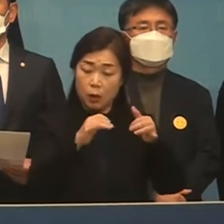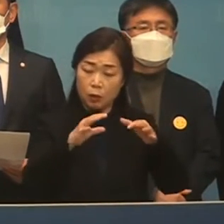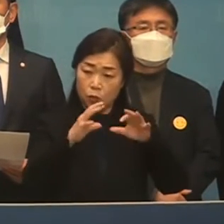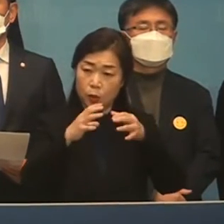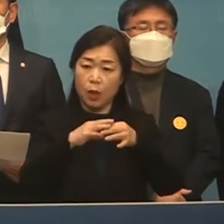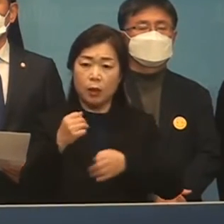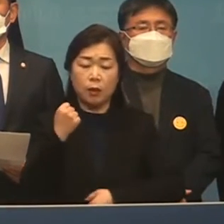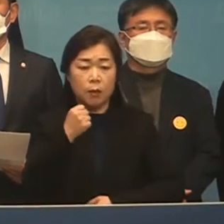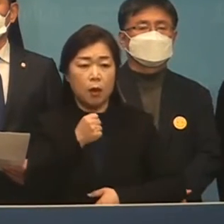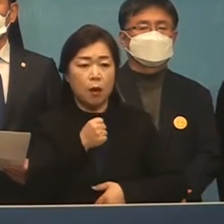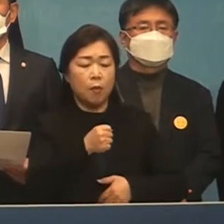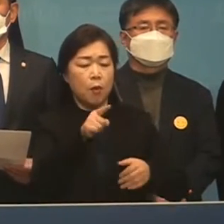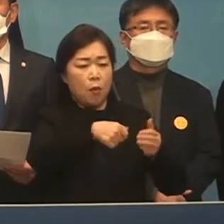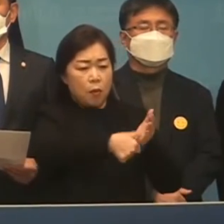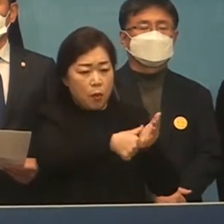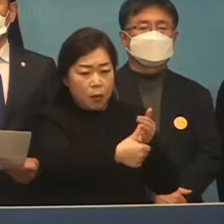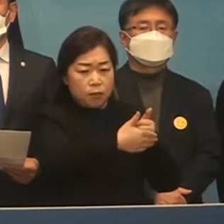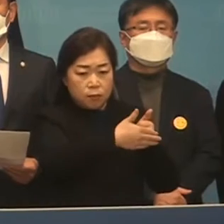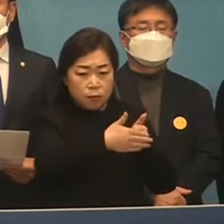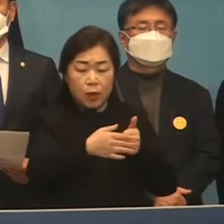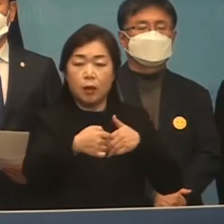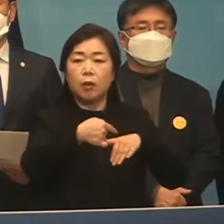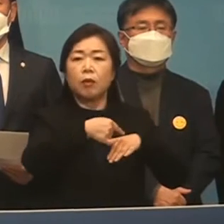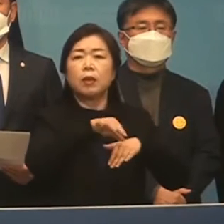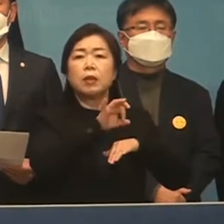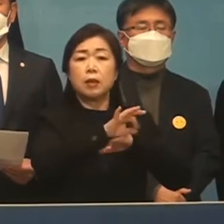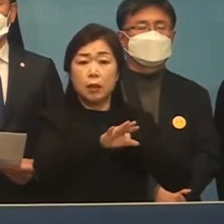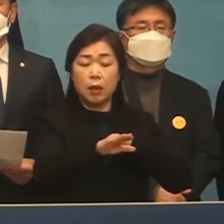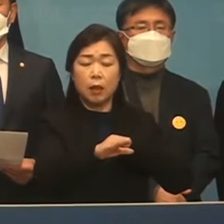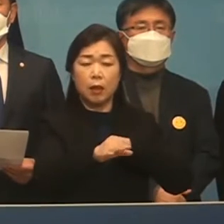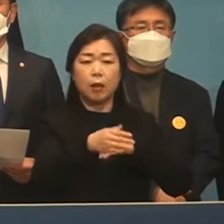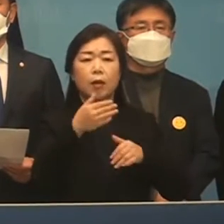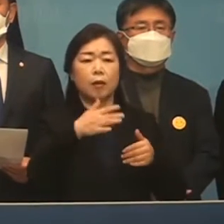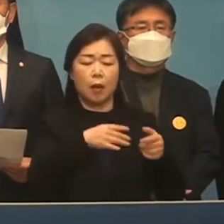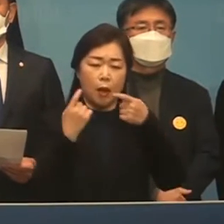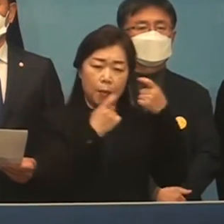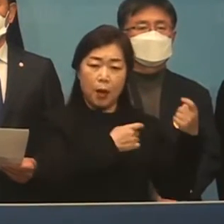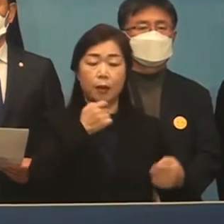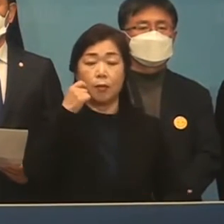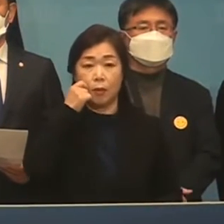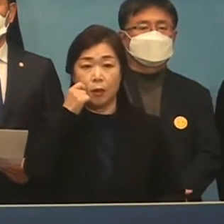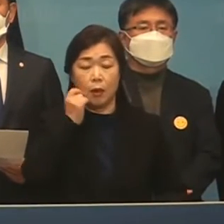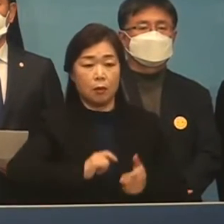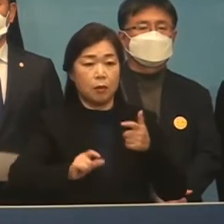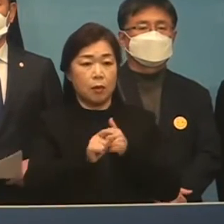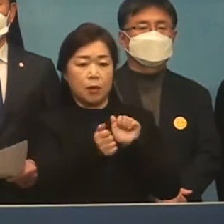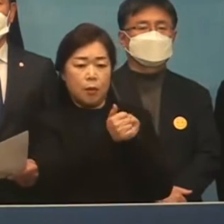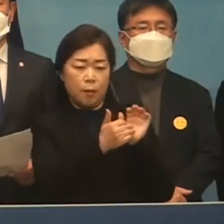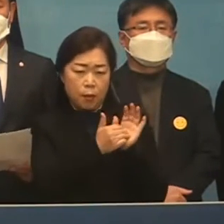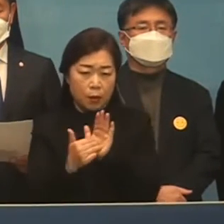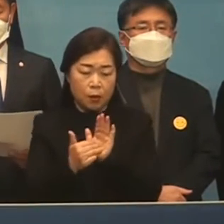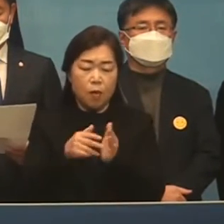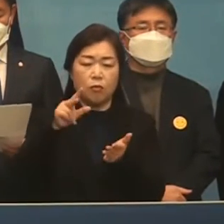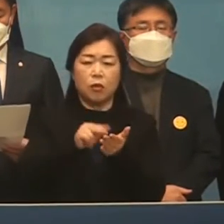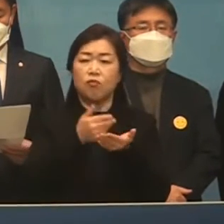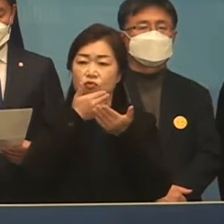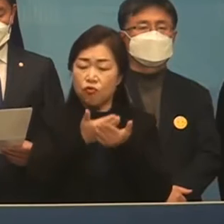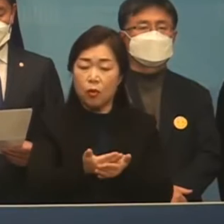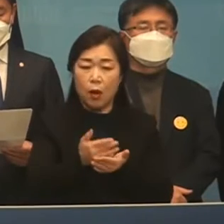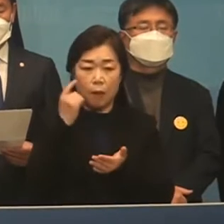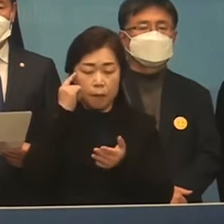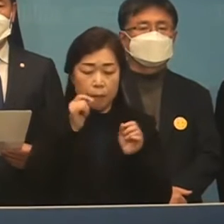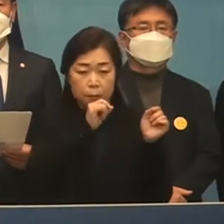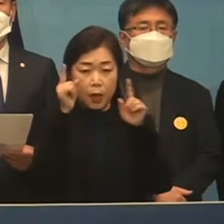매표 행위에 더 이상 발목 잡혀서는 안 됩니다. 다시 고조되는 방역위기 상황을 분명히 인식하고 민생 경제